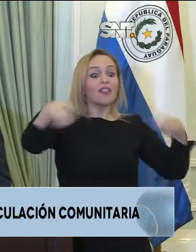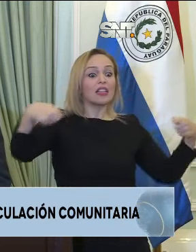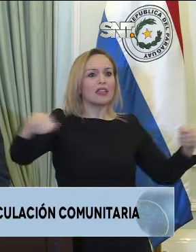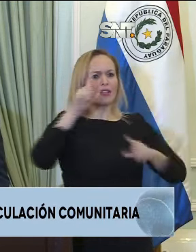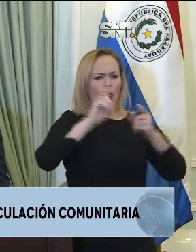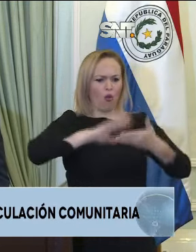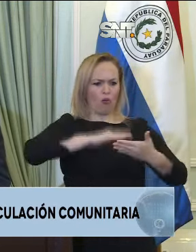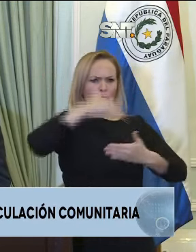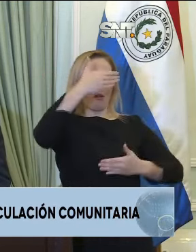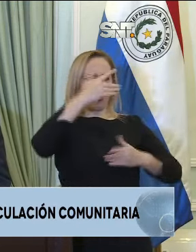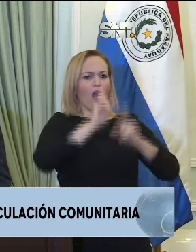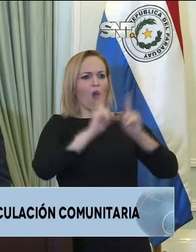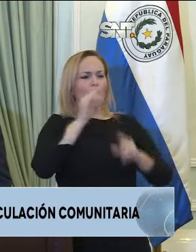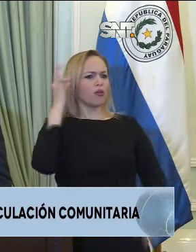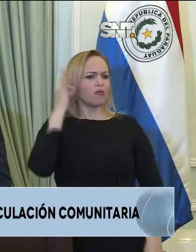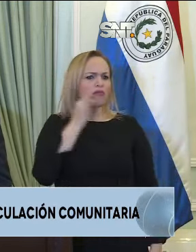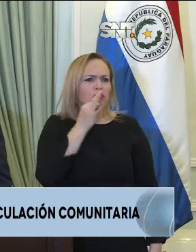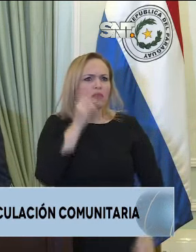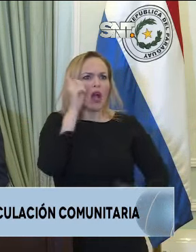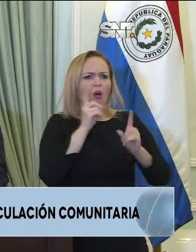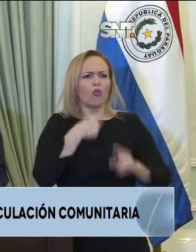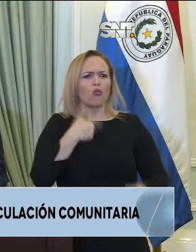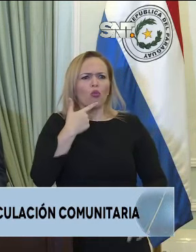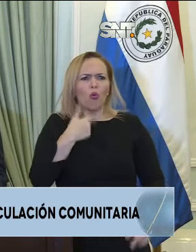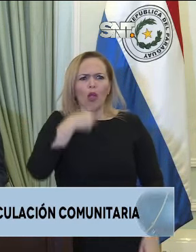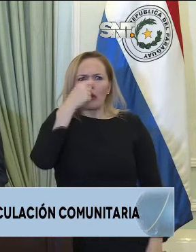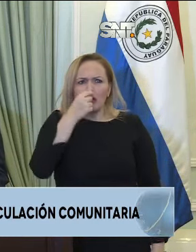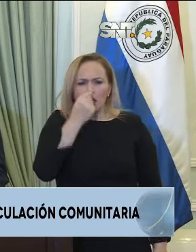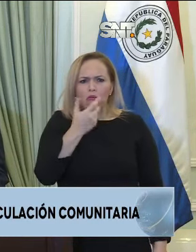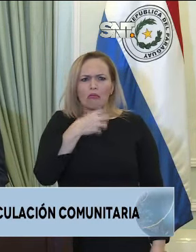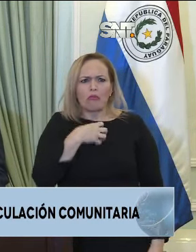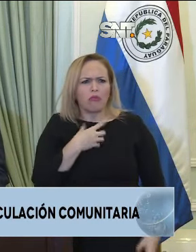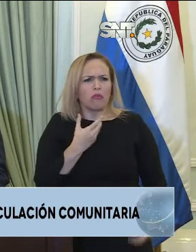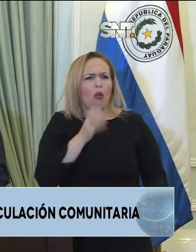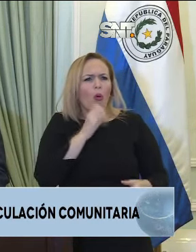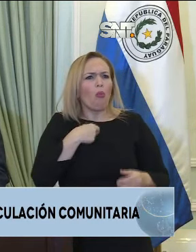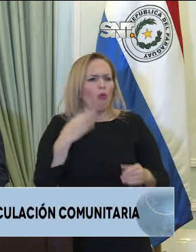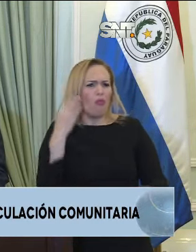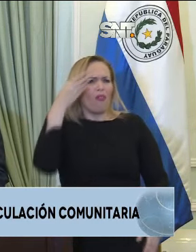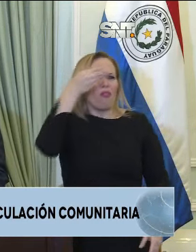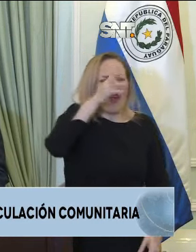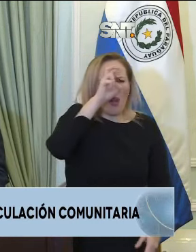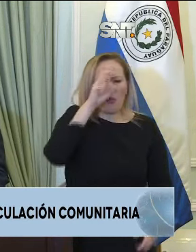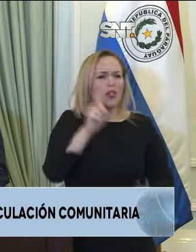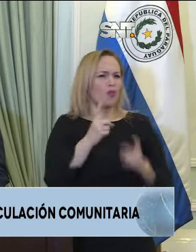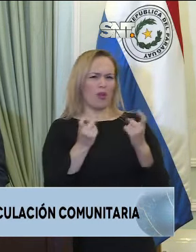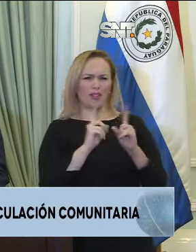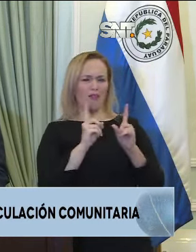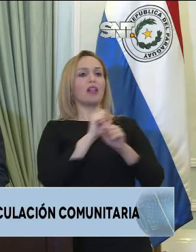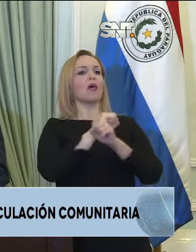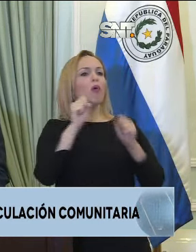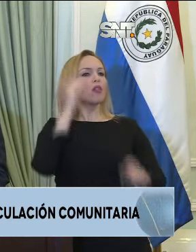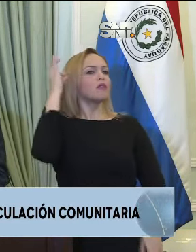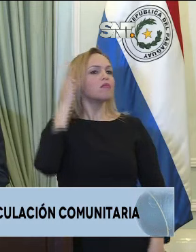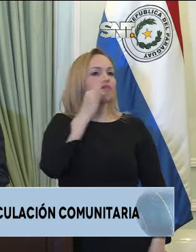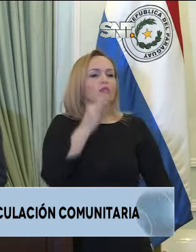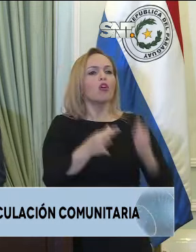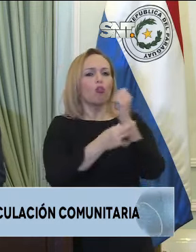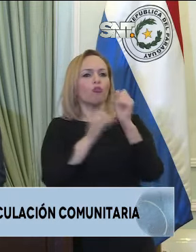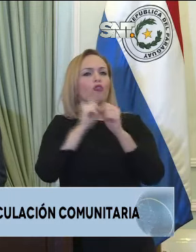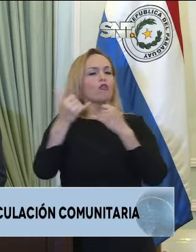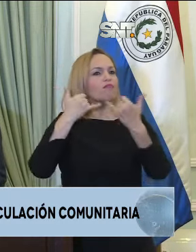a distintas personas que puedan tener necesidades médicas, incluso distintas a lo que tiene que ver con el coronavirus.